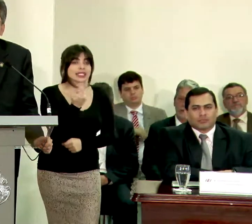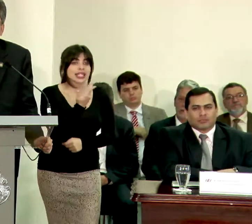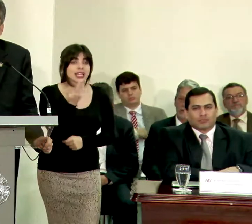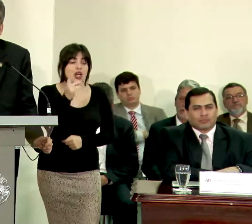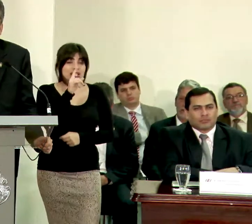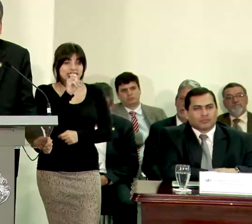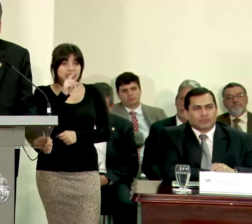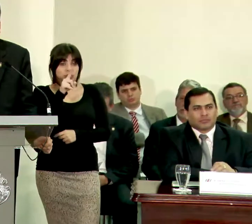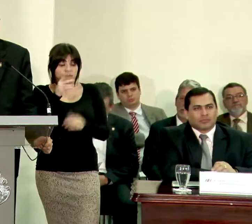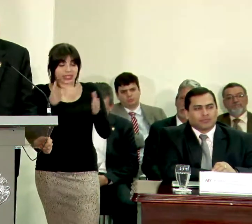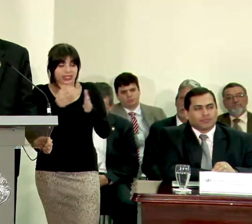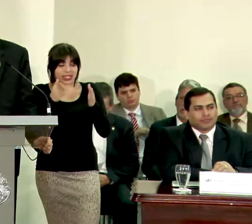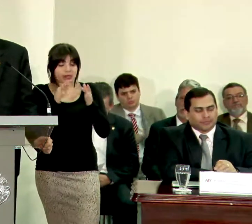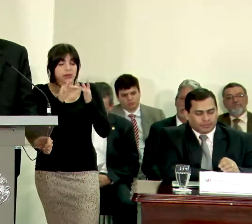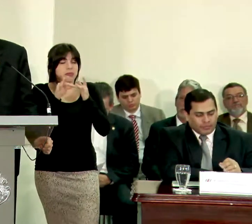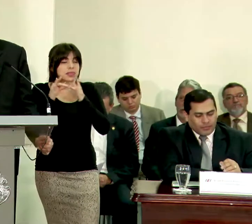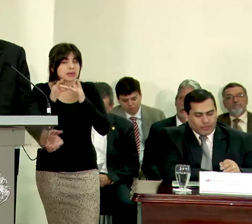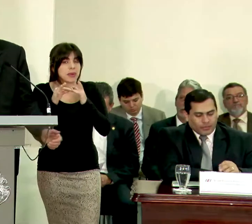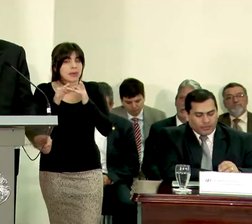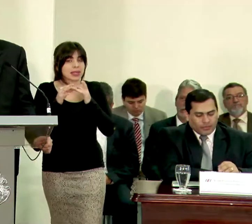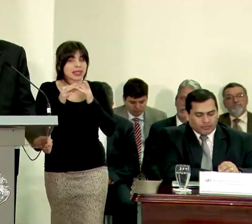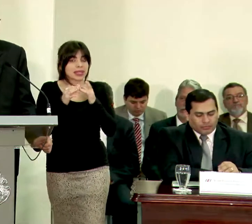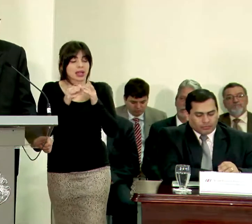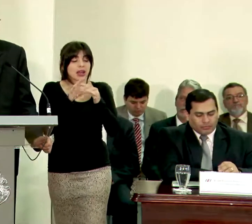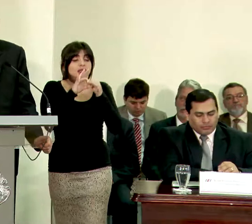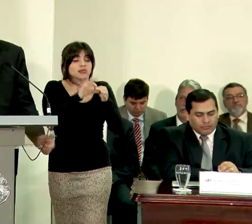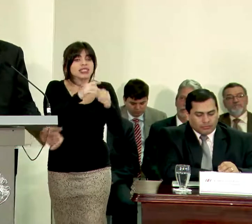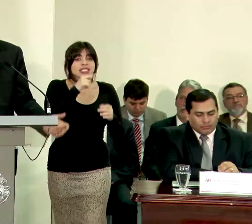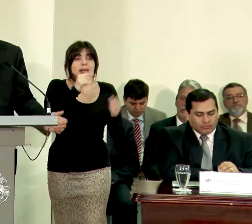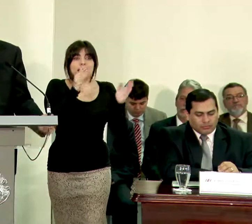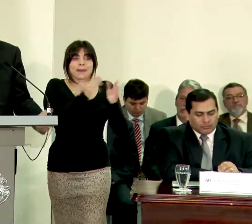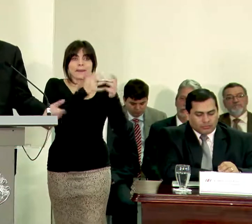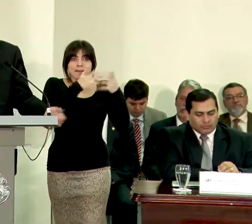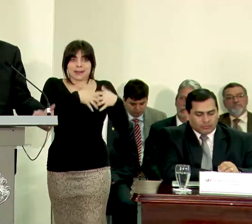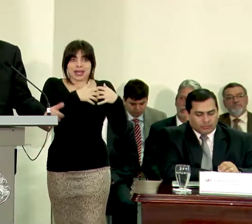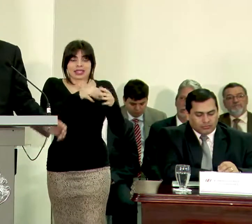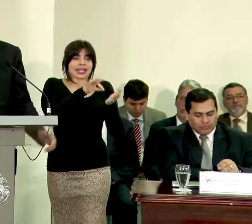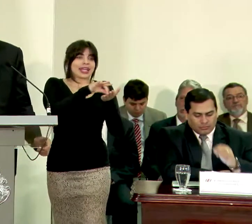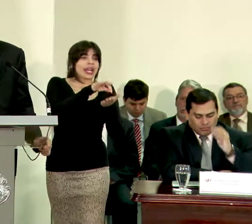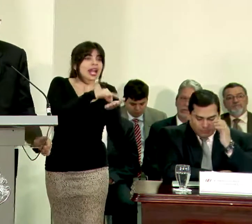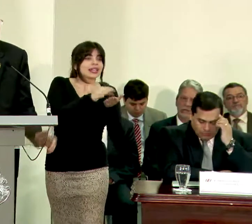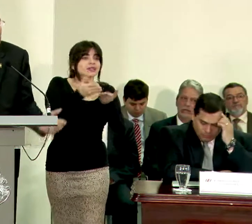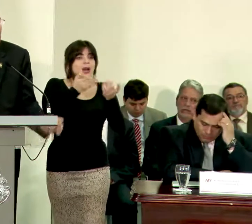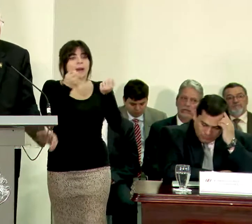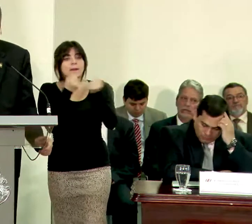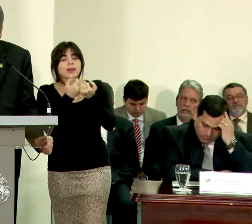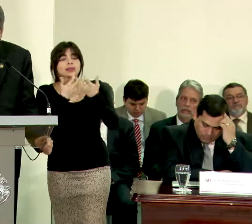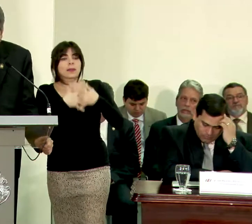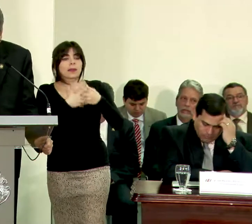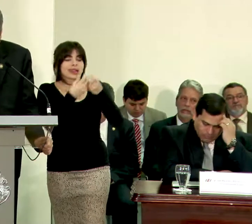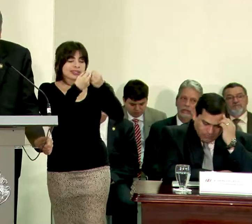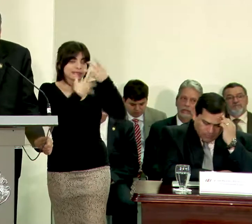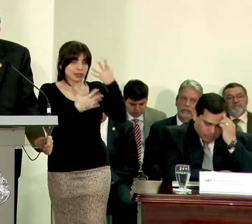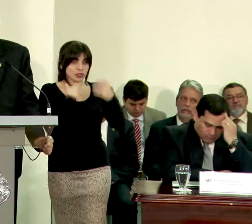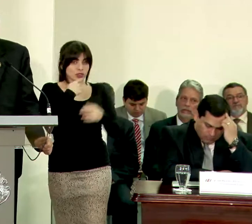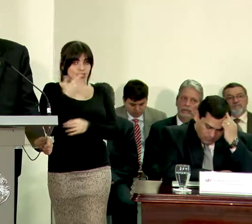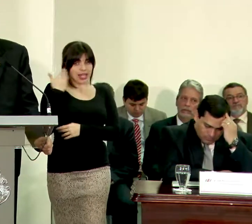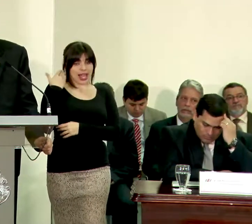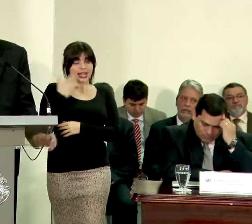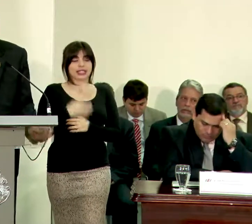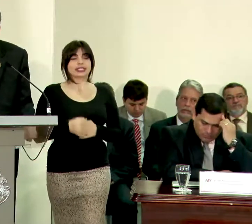un incentivo principalmente a las microempresas en crédito, en servicios de apoyo empresarial y en lo que he dicho